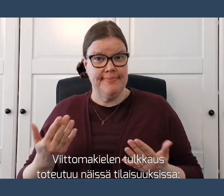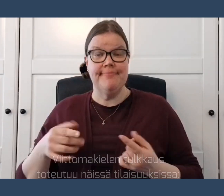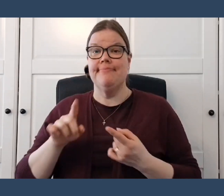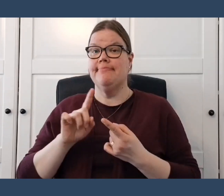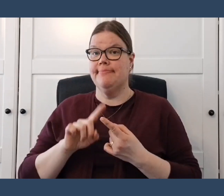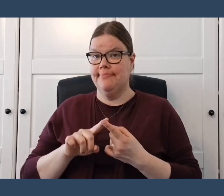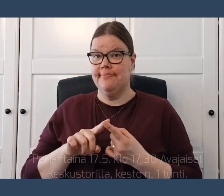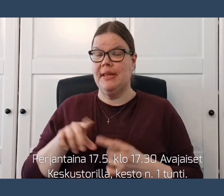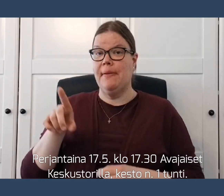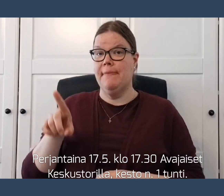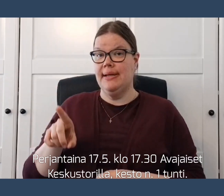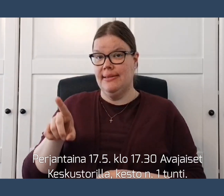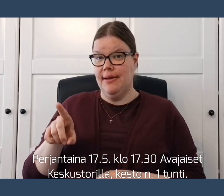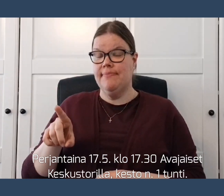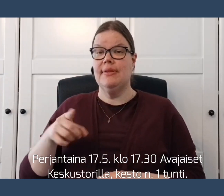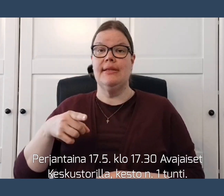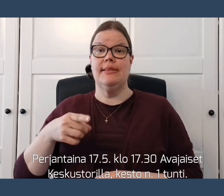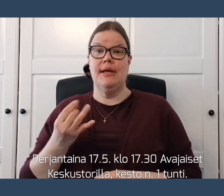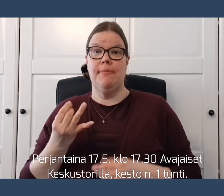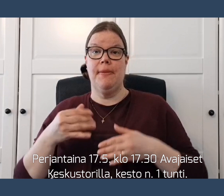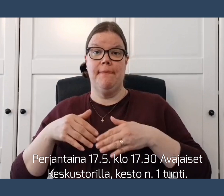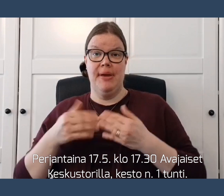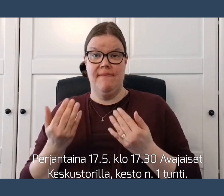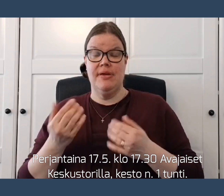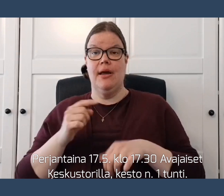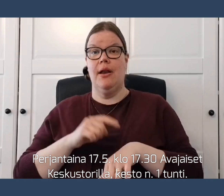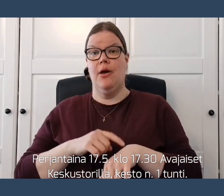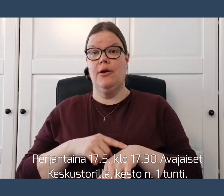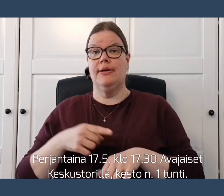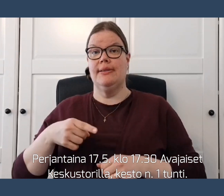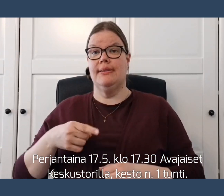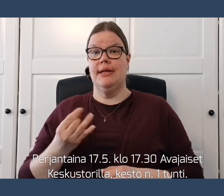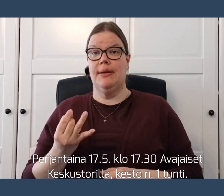Viittomakielen tulkkaus toteutuu näissä tilaisuuksissa. Perjantaina